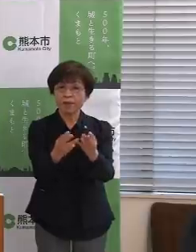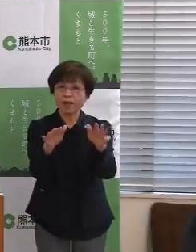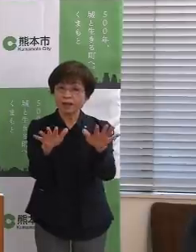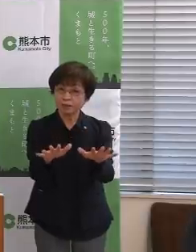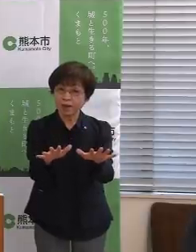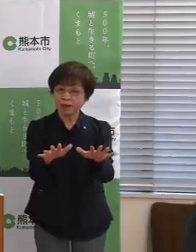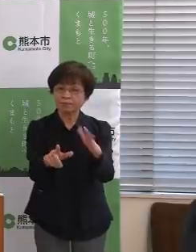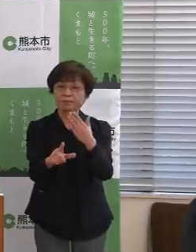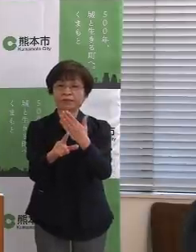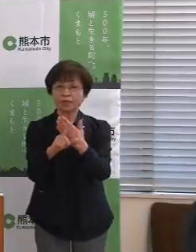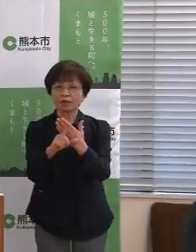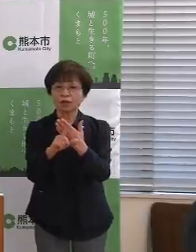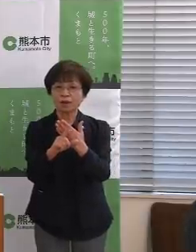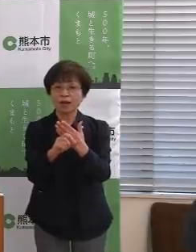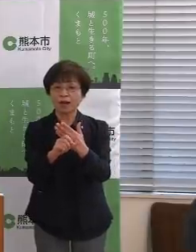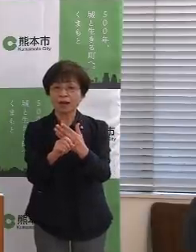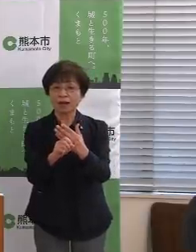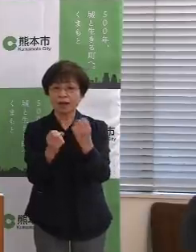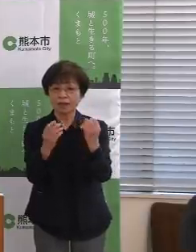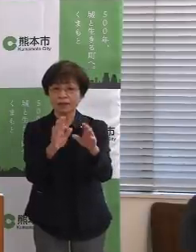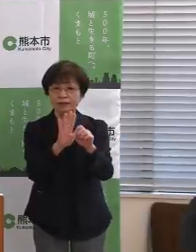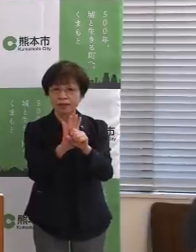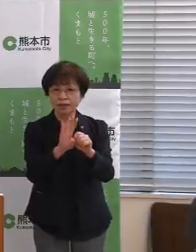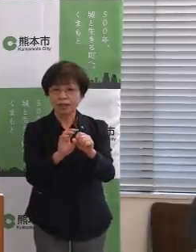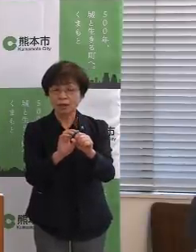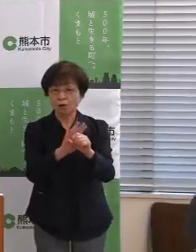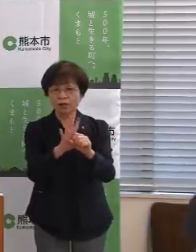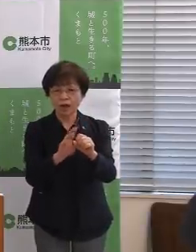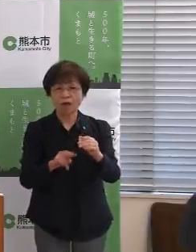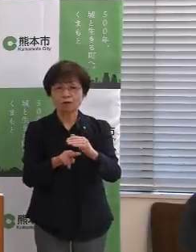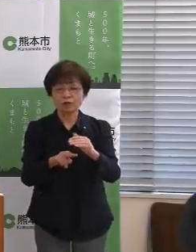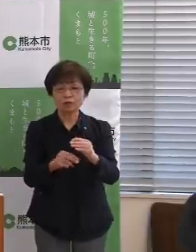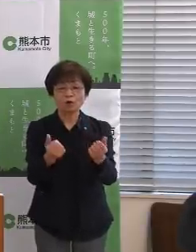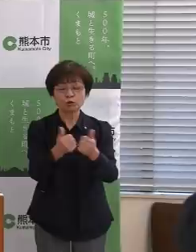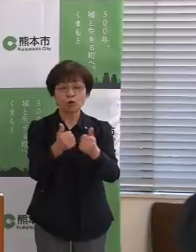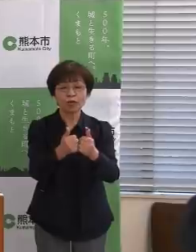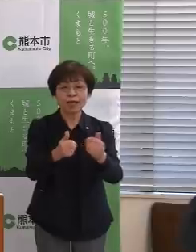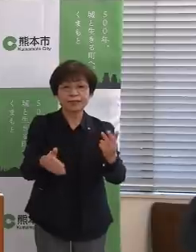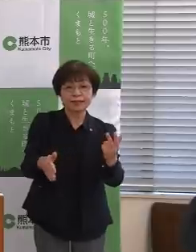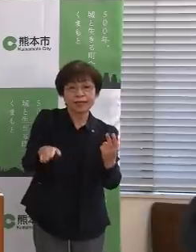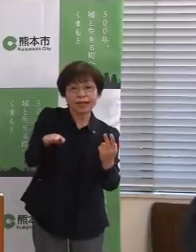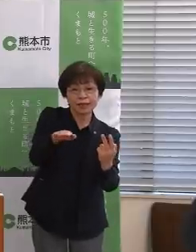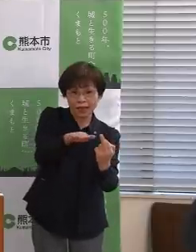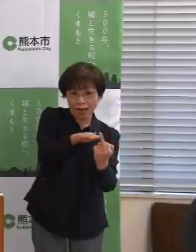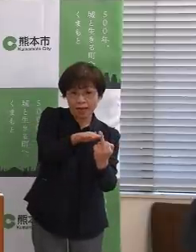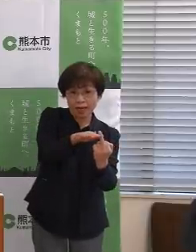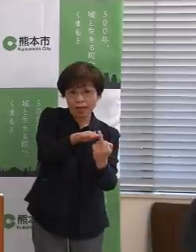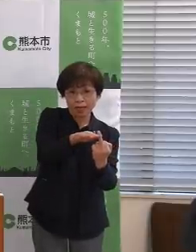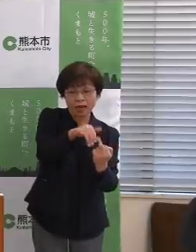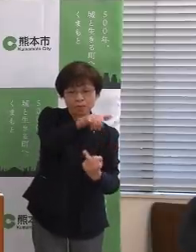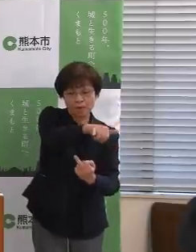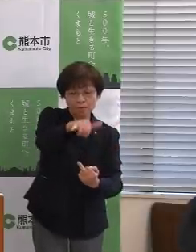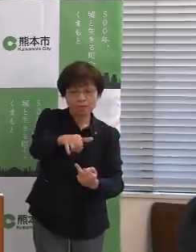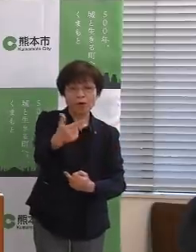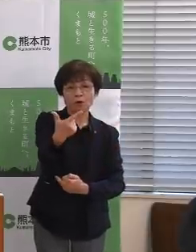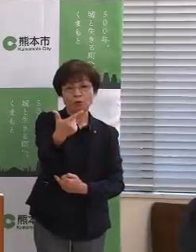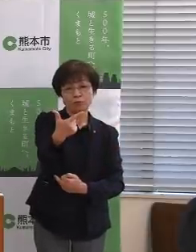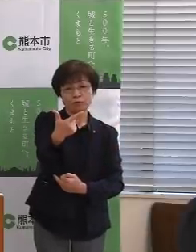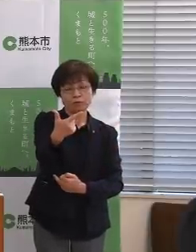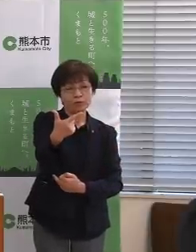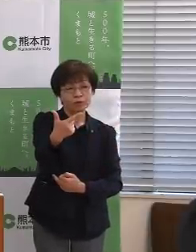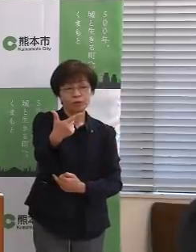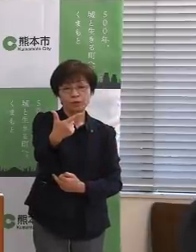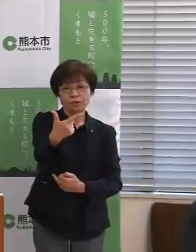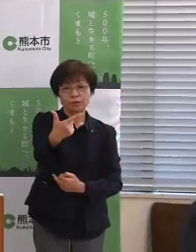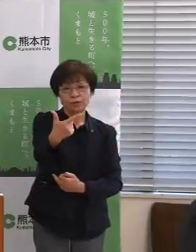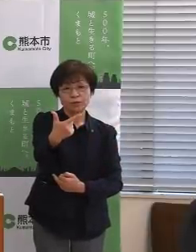まあ、例えば新型コロナの相談センターがですね、6回線かな